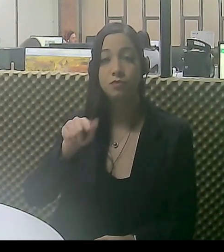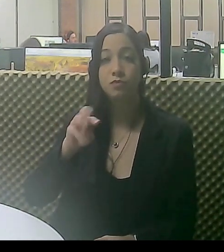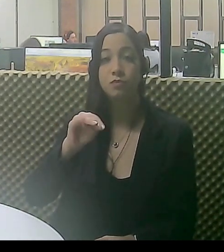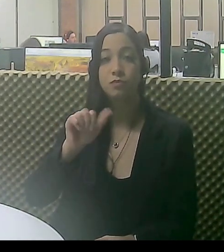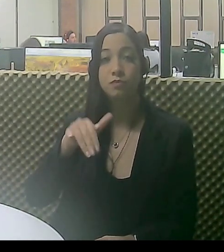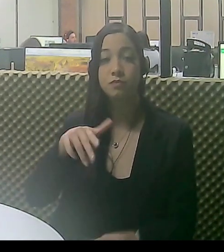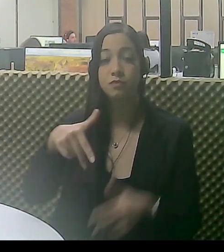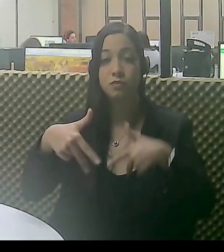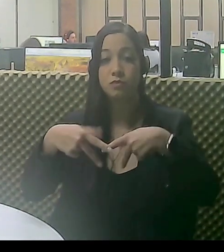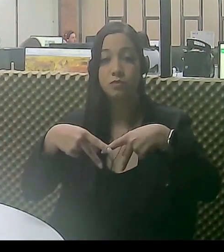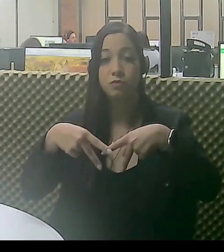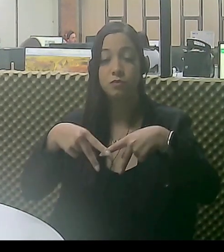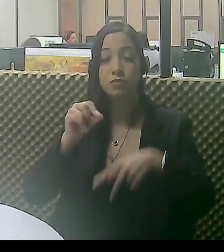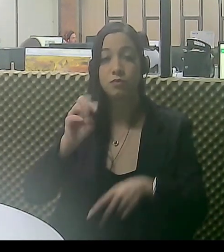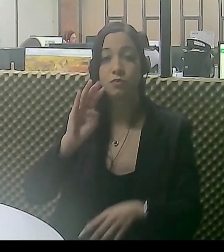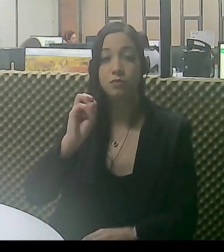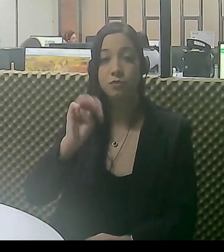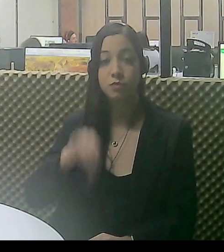bibliotecacultural.ud@gmail.com, repetindo,